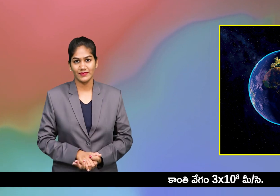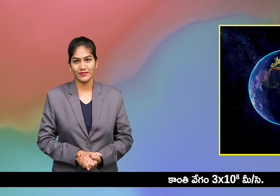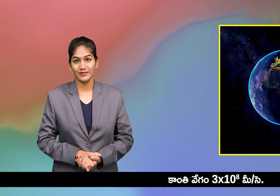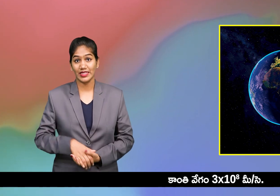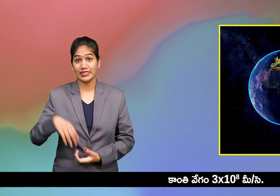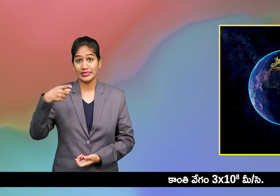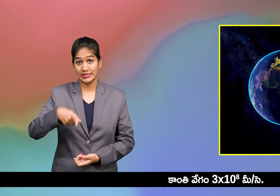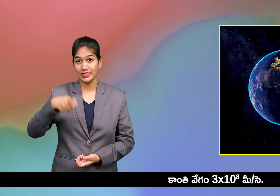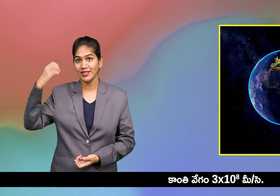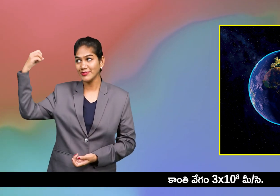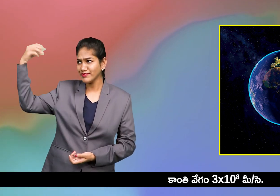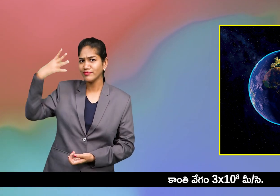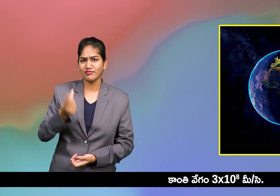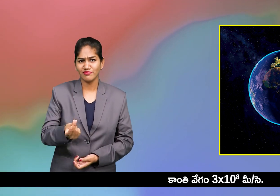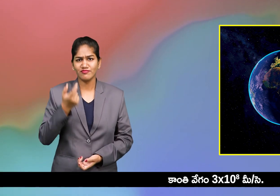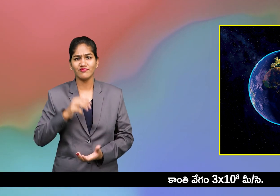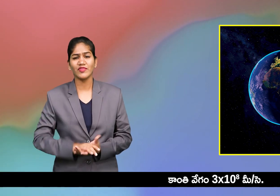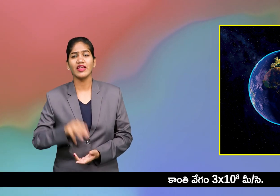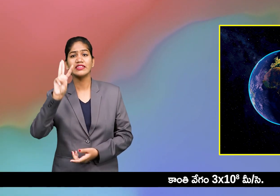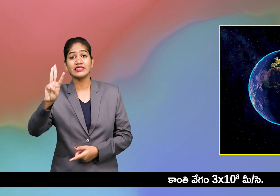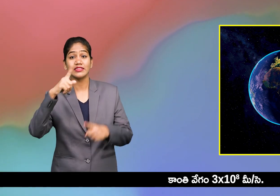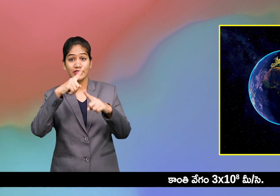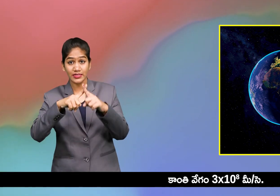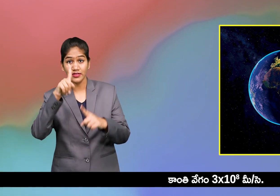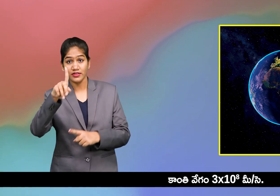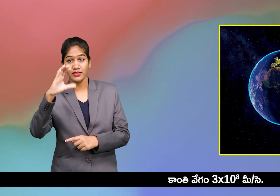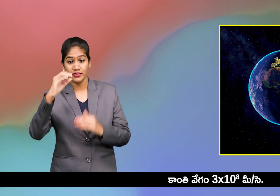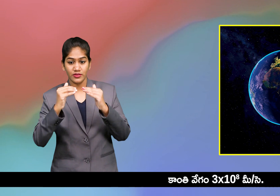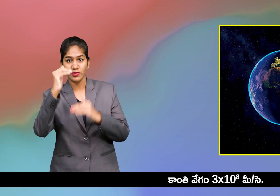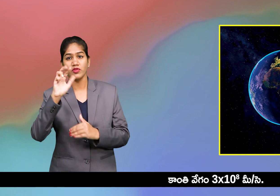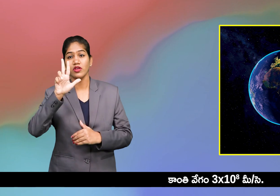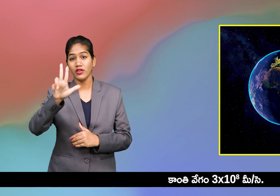కాంతి వేగం 3 × 10.8 మీటర్లు పర్ సెకండ్.